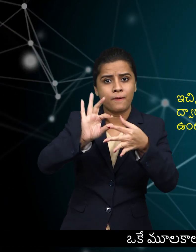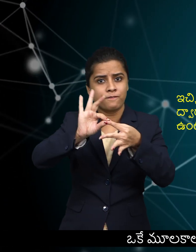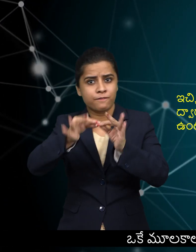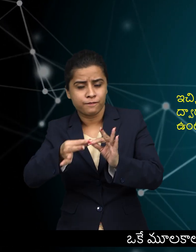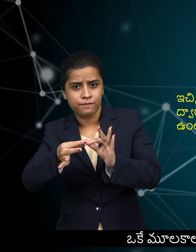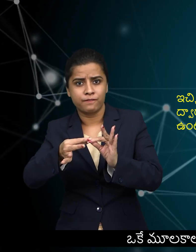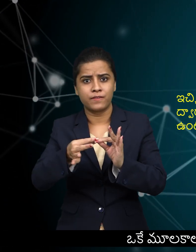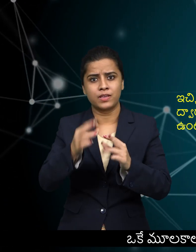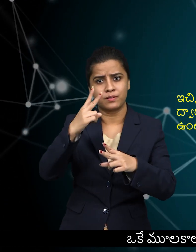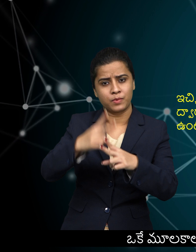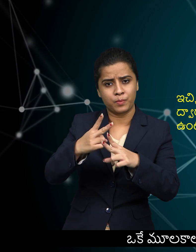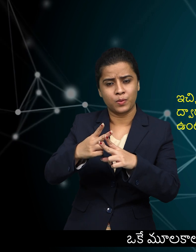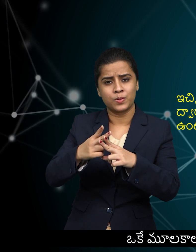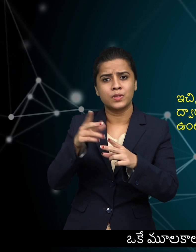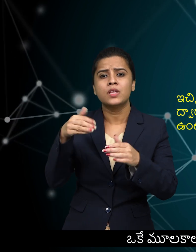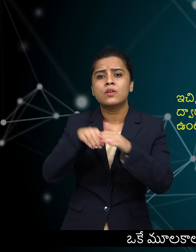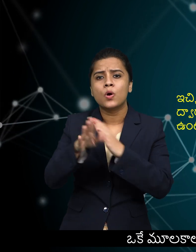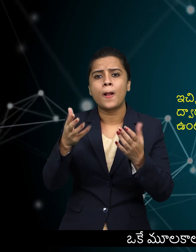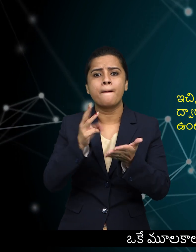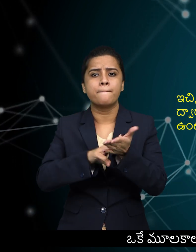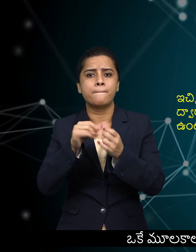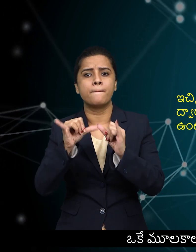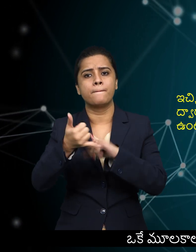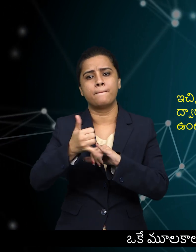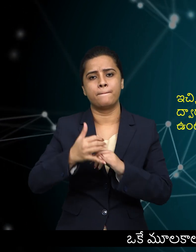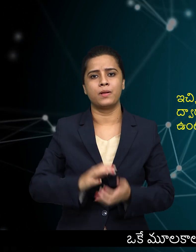మూలకాలను కలిగి ఉంటుంది.